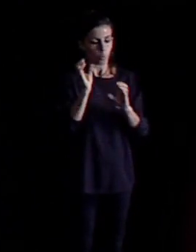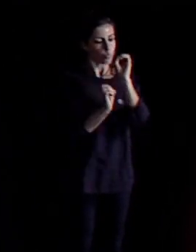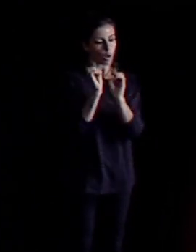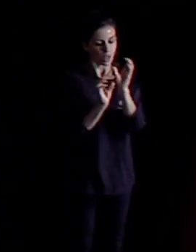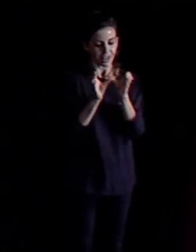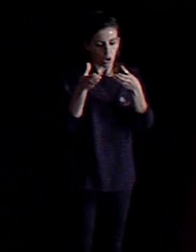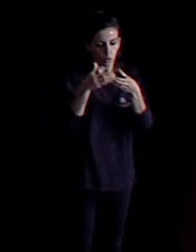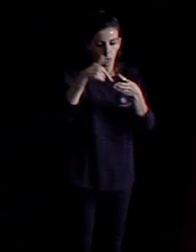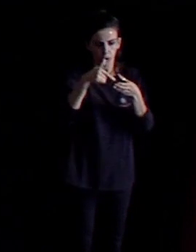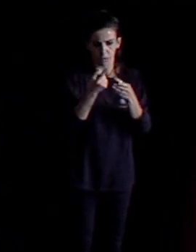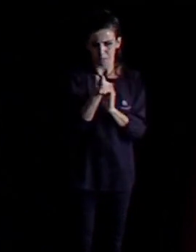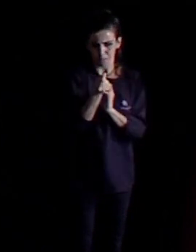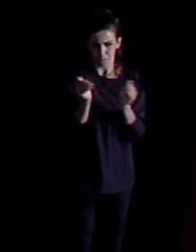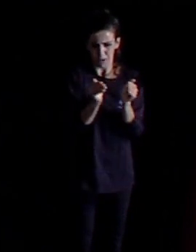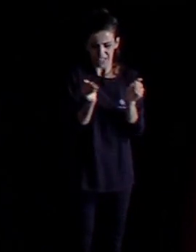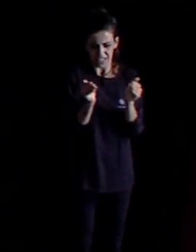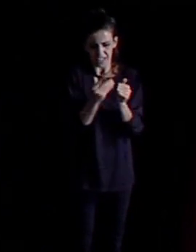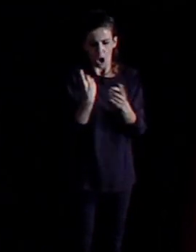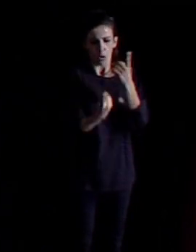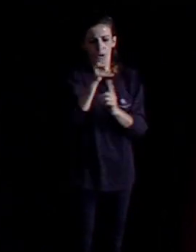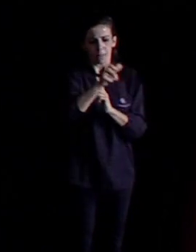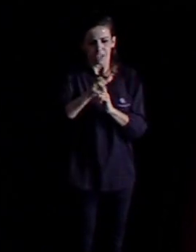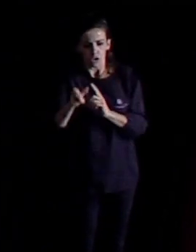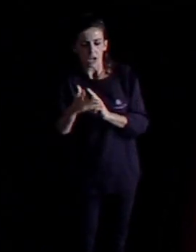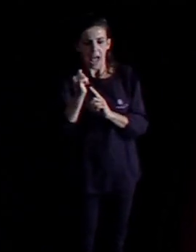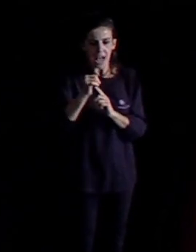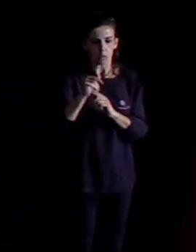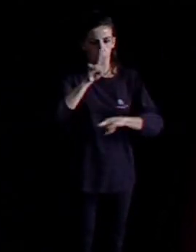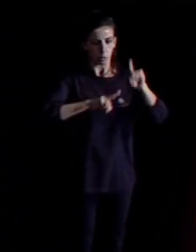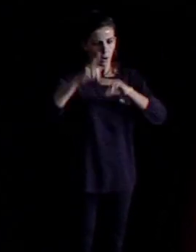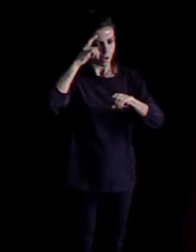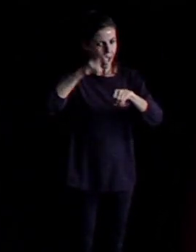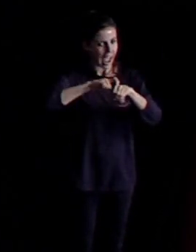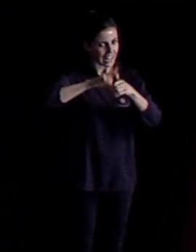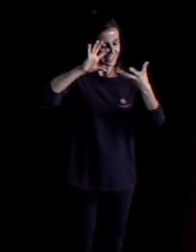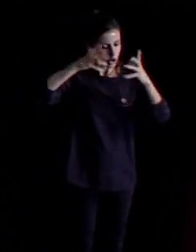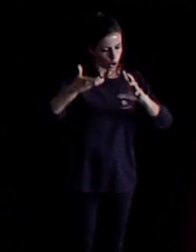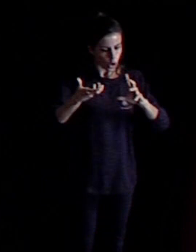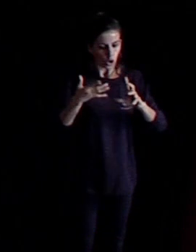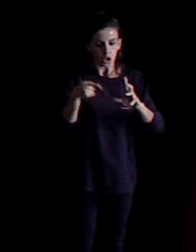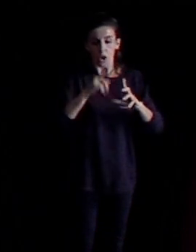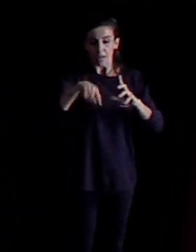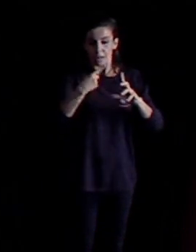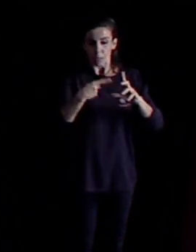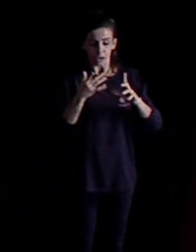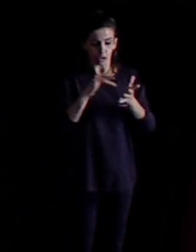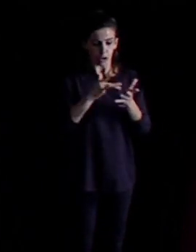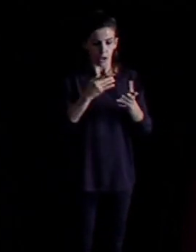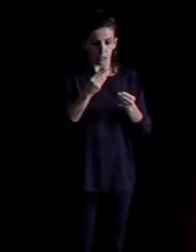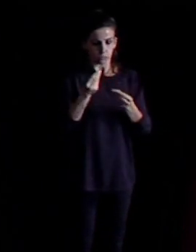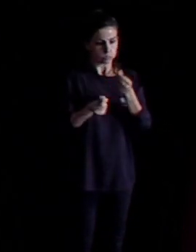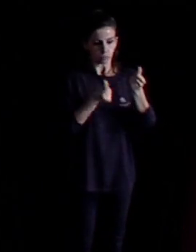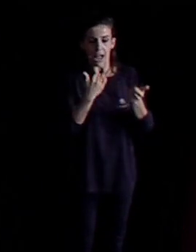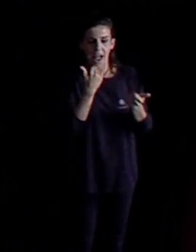pequeño. Generalmente son personas que tienen cuadros psicóticos y que en un momento dado, pues, ¿qué lo precipita? Pues unas voces